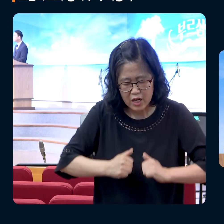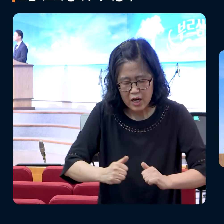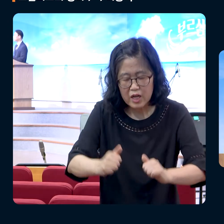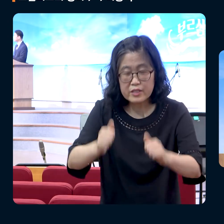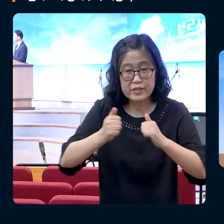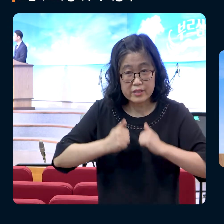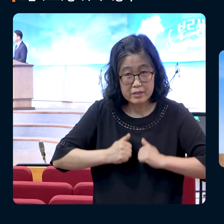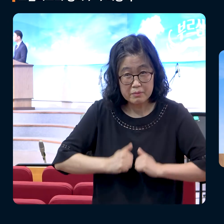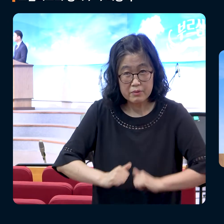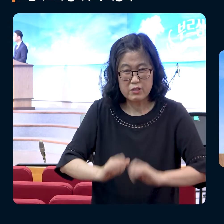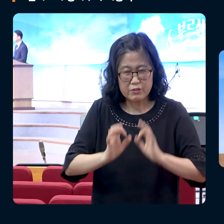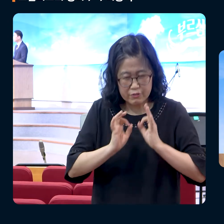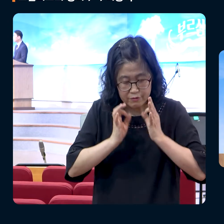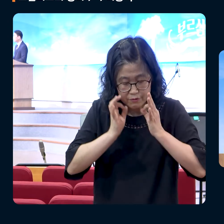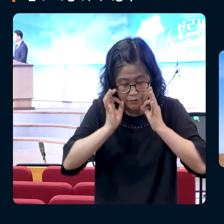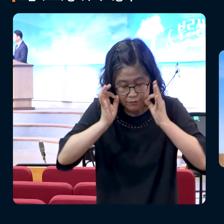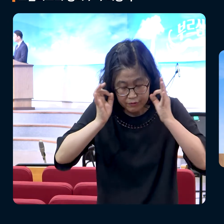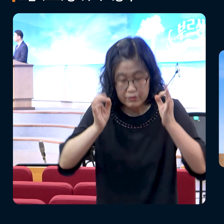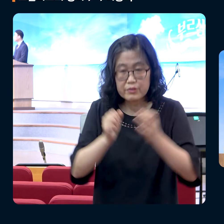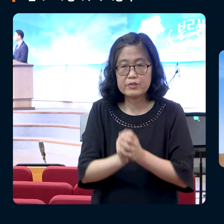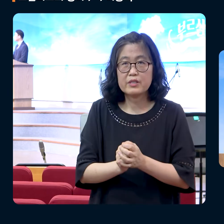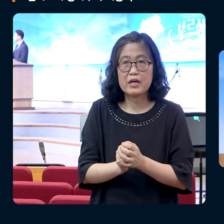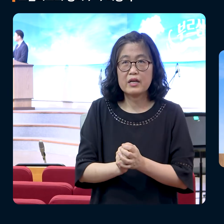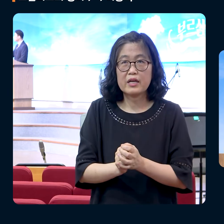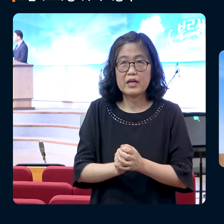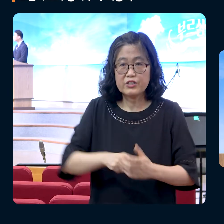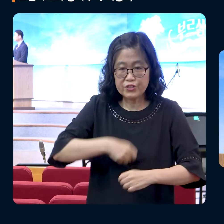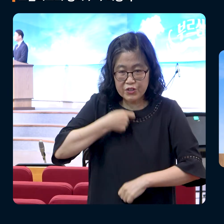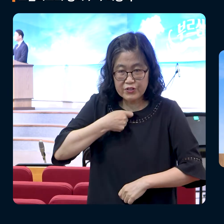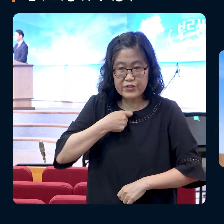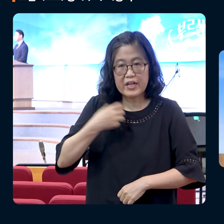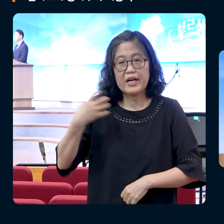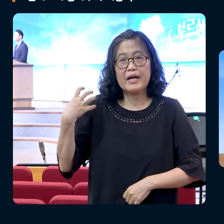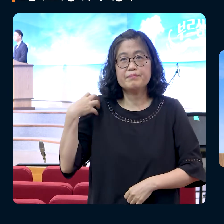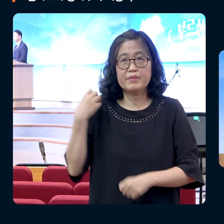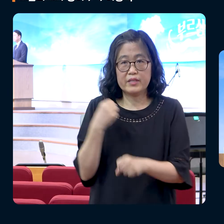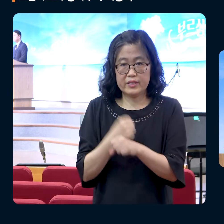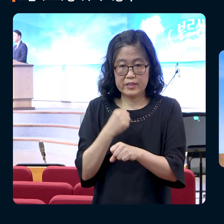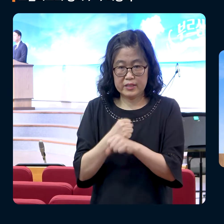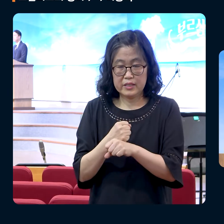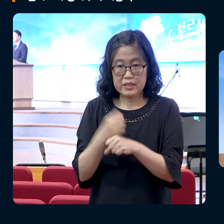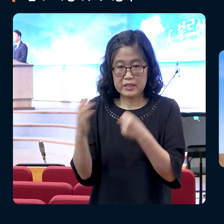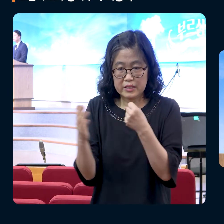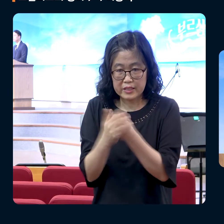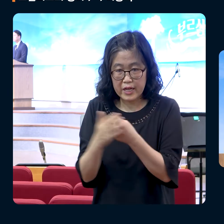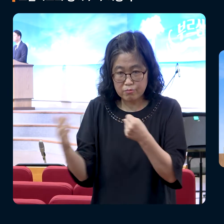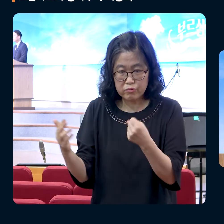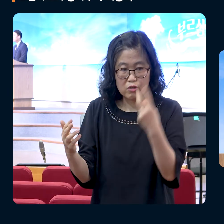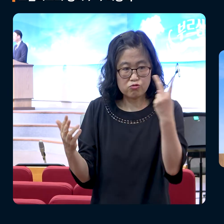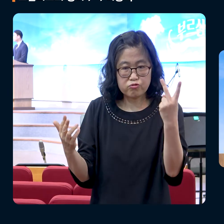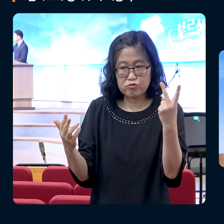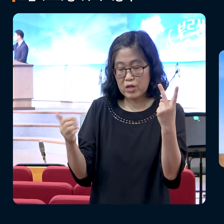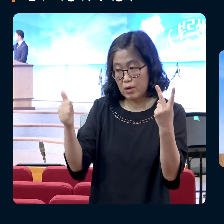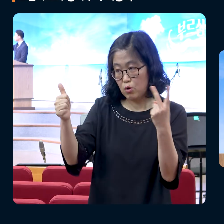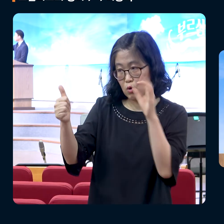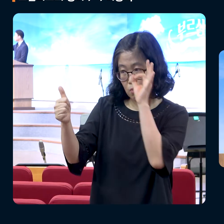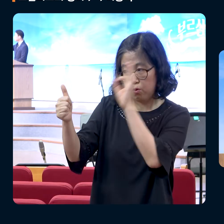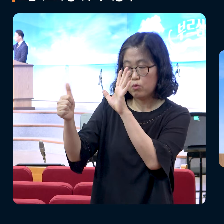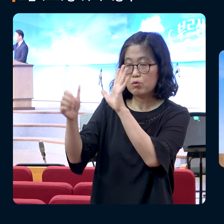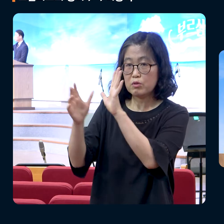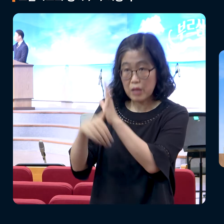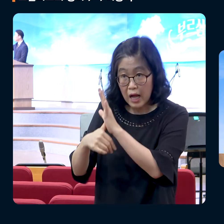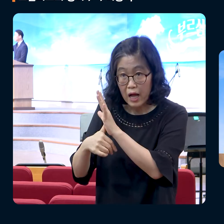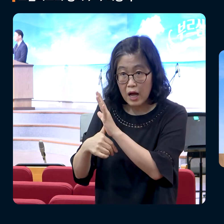정직함으로 감당하며 살지 않았겠습니까? 그러니까 그들이 요셉을 바라보면서 그렇게 얘기하지 않았겠습니까?